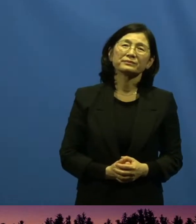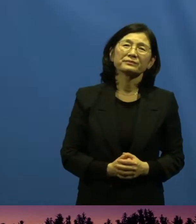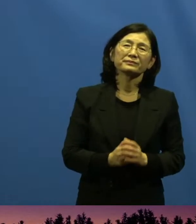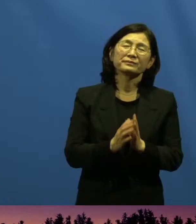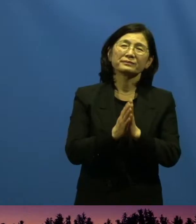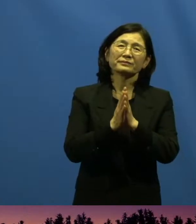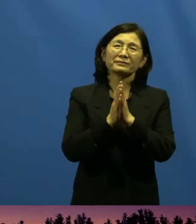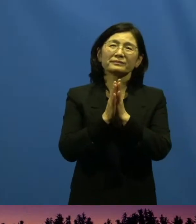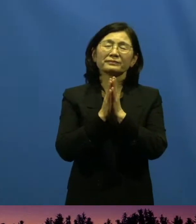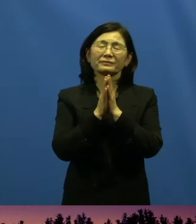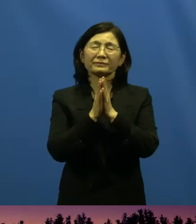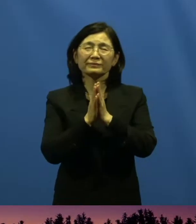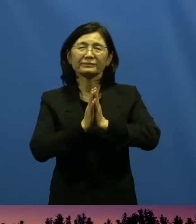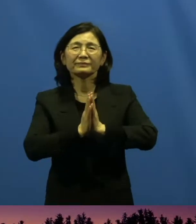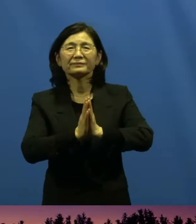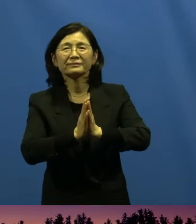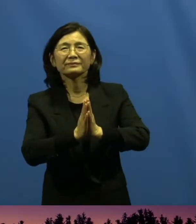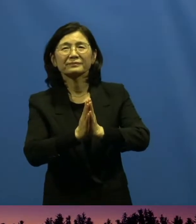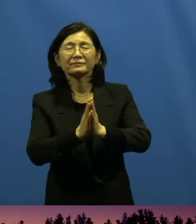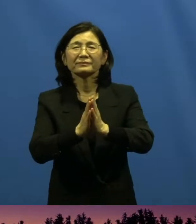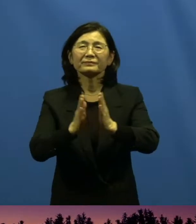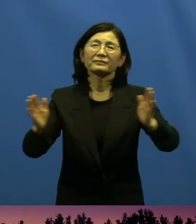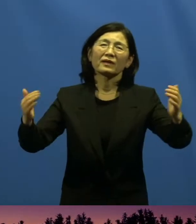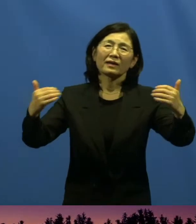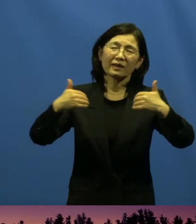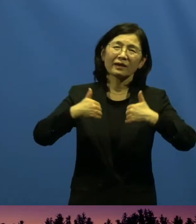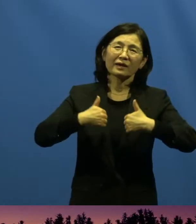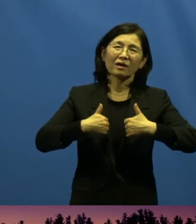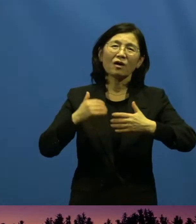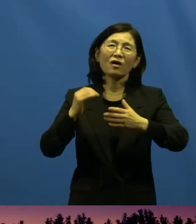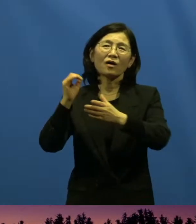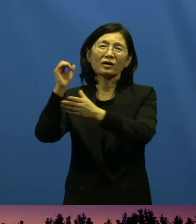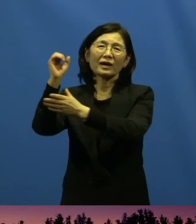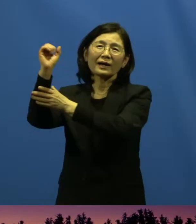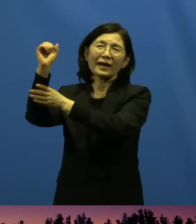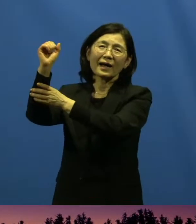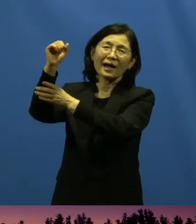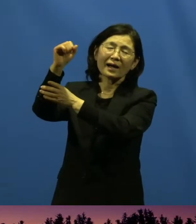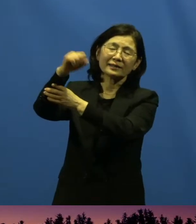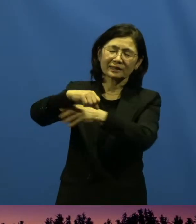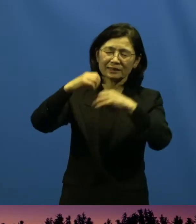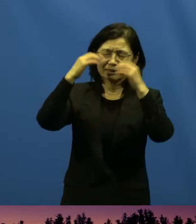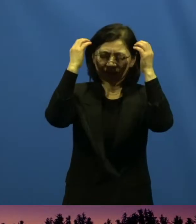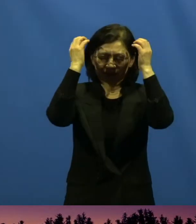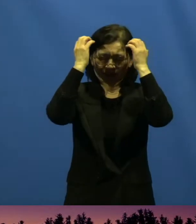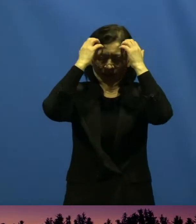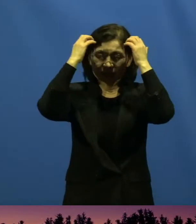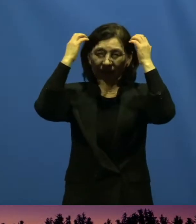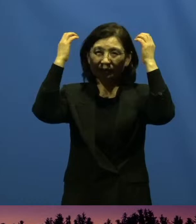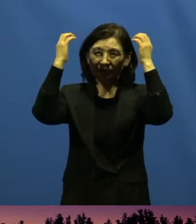내게 허락하신 시련을 통해, 내게 허락하신